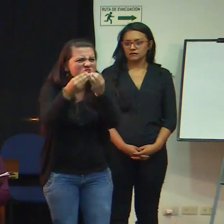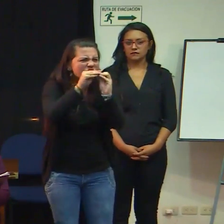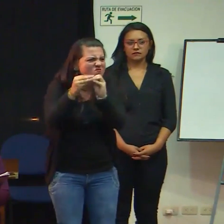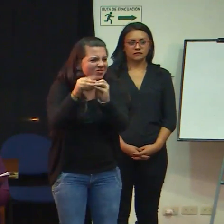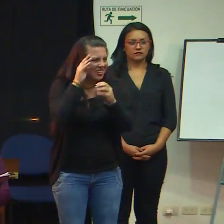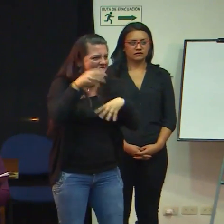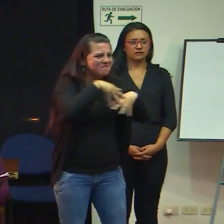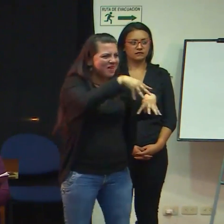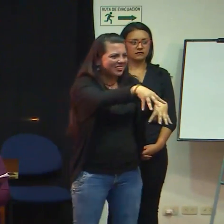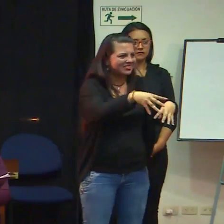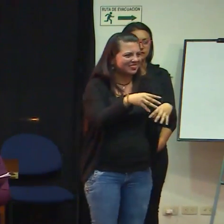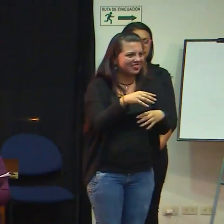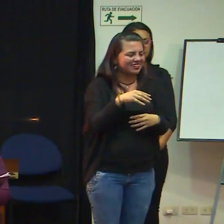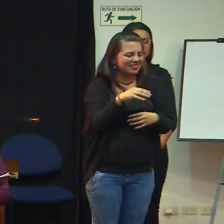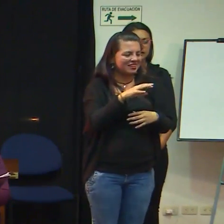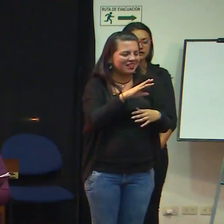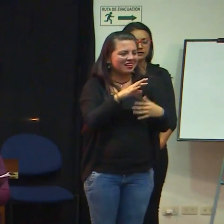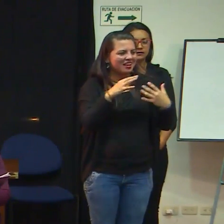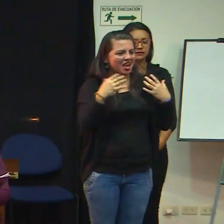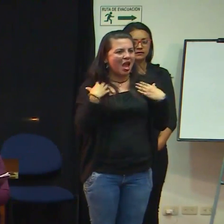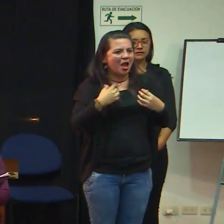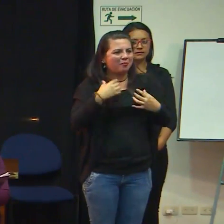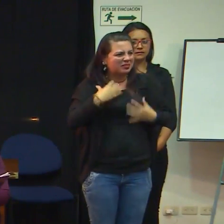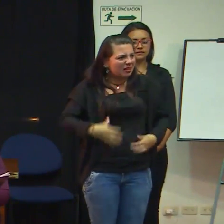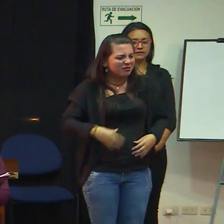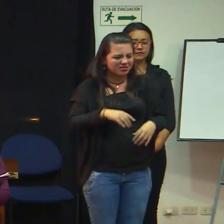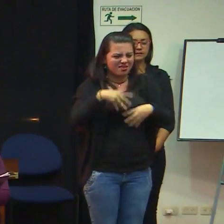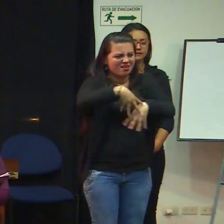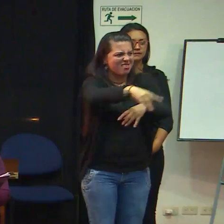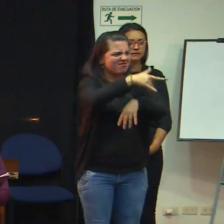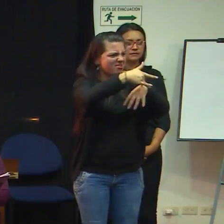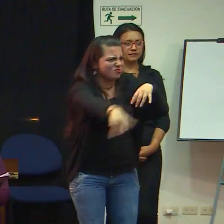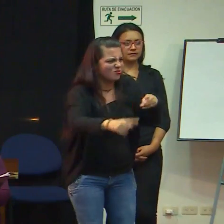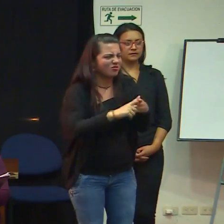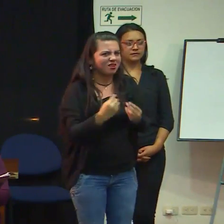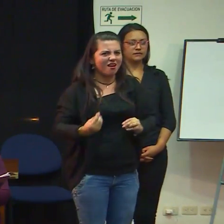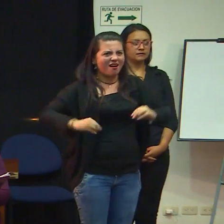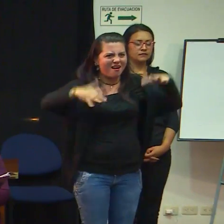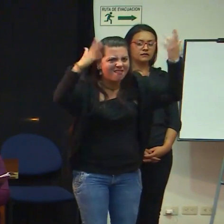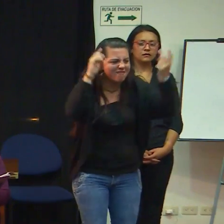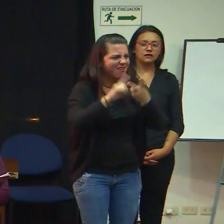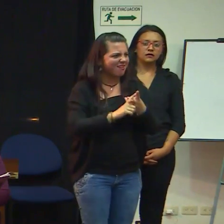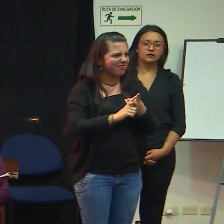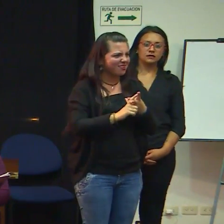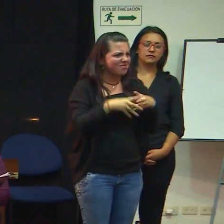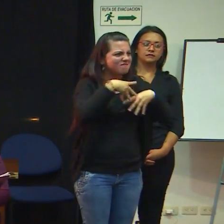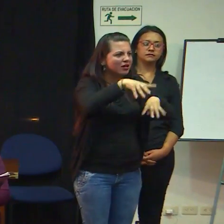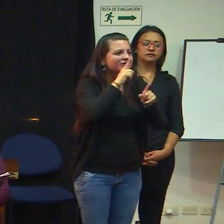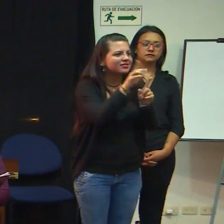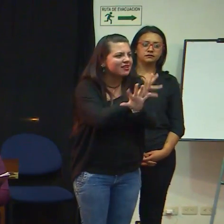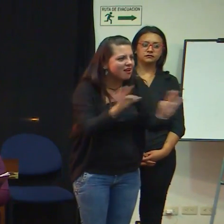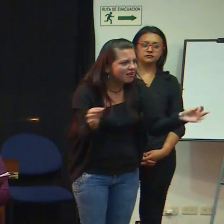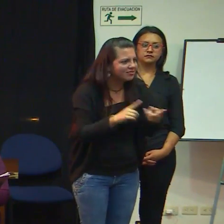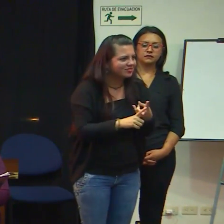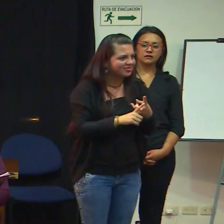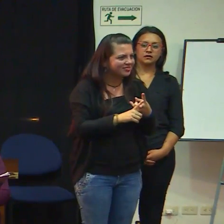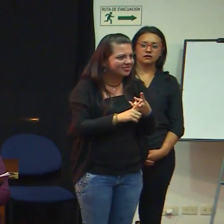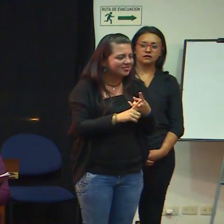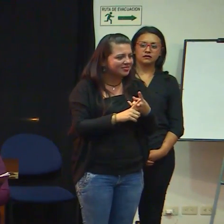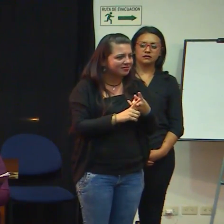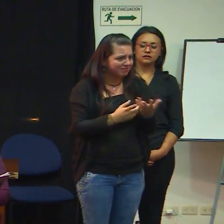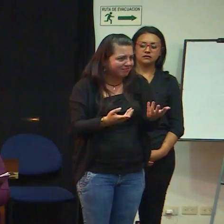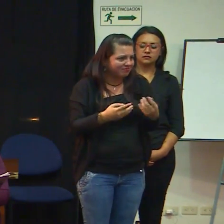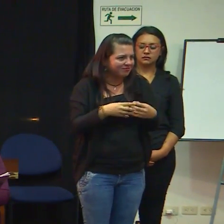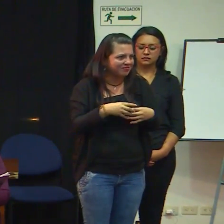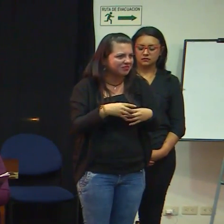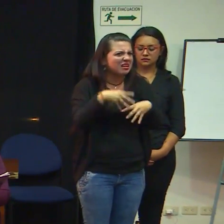como las marchas hasta de los desnudos, como lo que fue el carnaval, hasta el punto de la marcha del silencio, al punto de decir